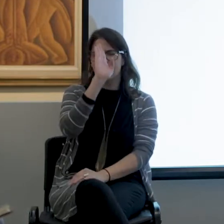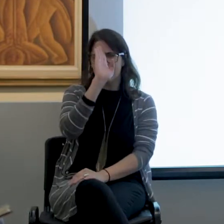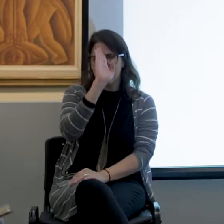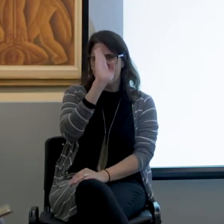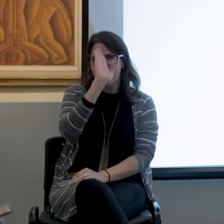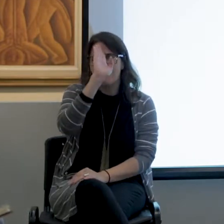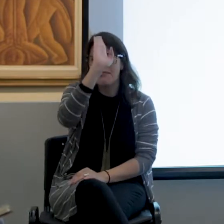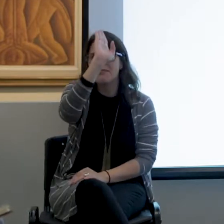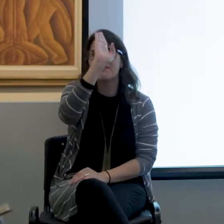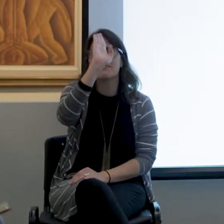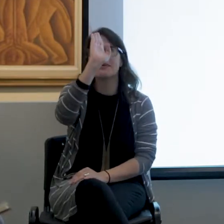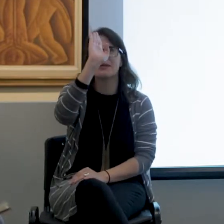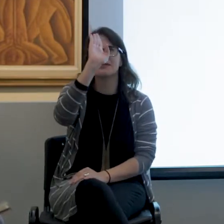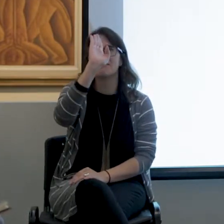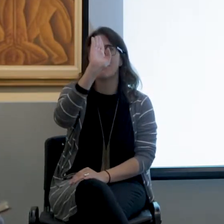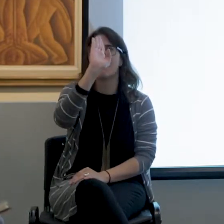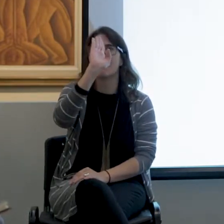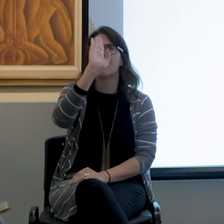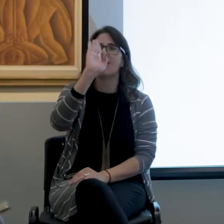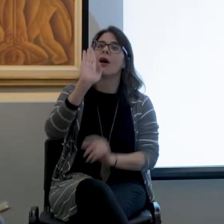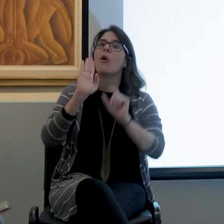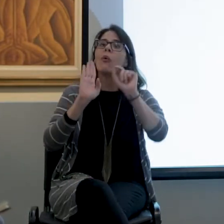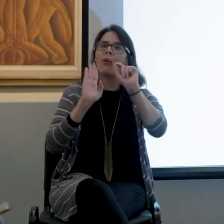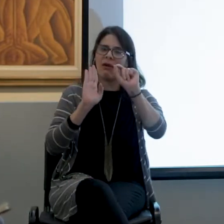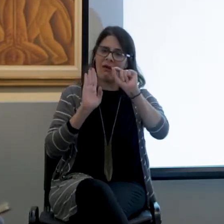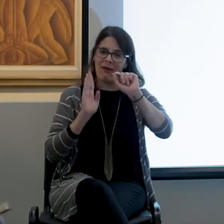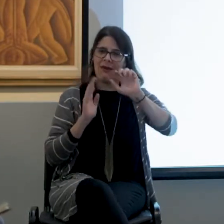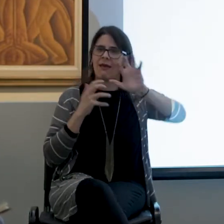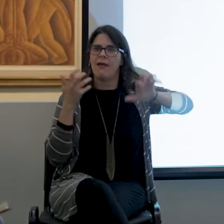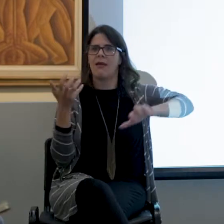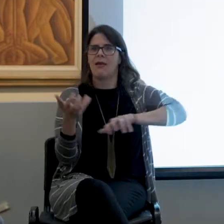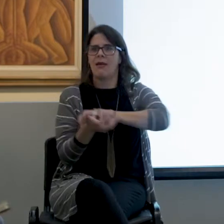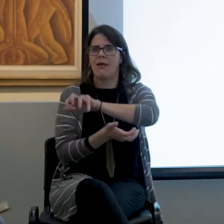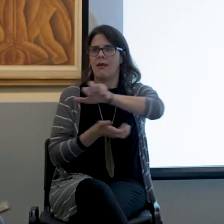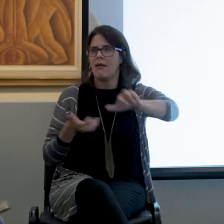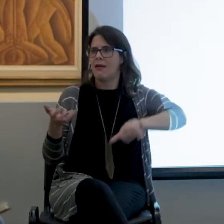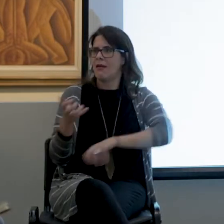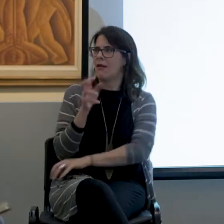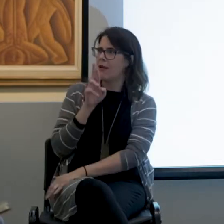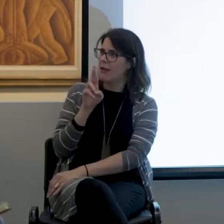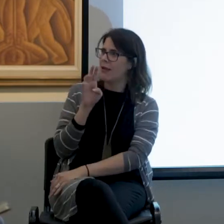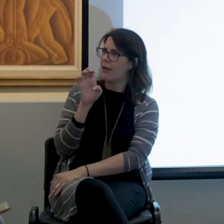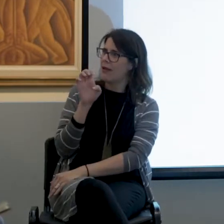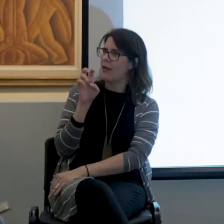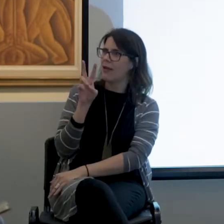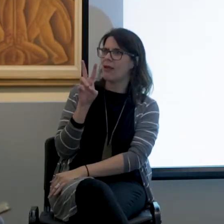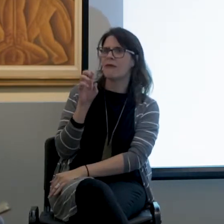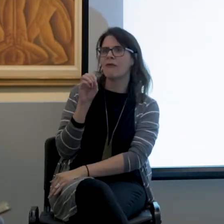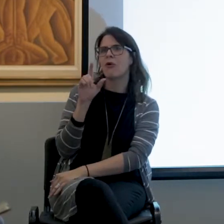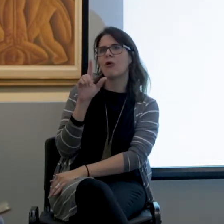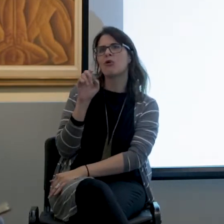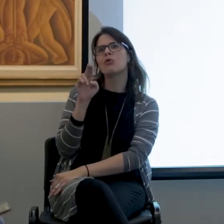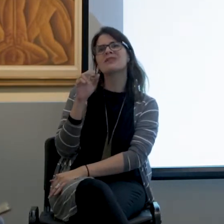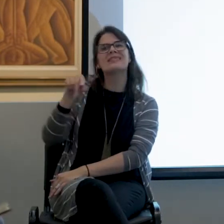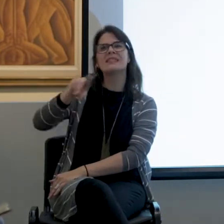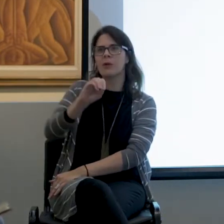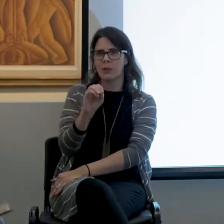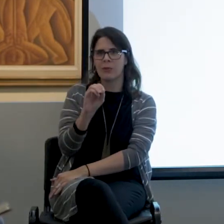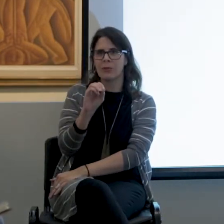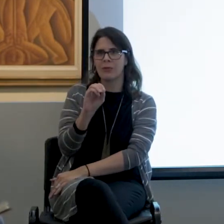modernismo, que é a ideia de revolução e da instauração do novo.